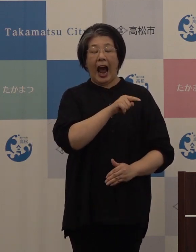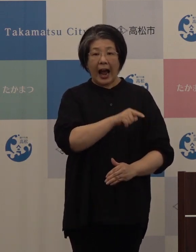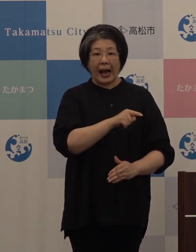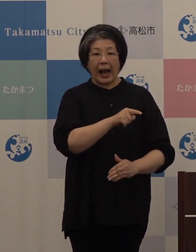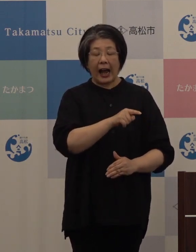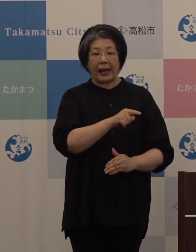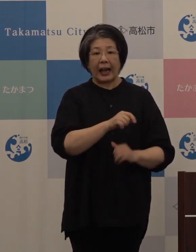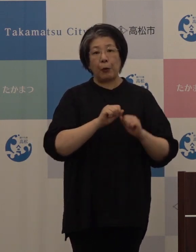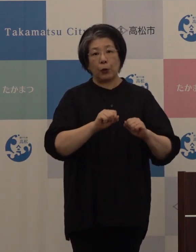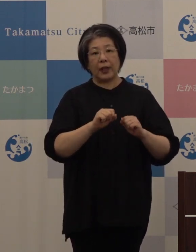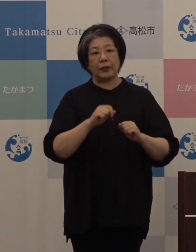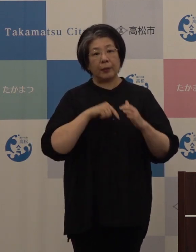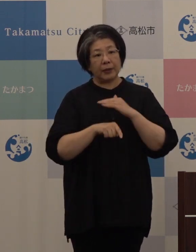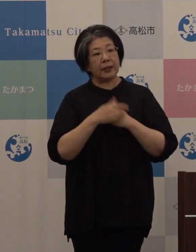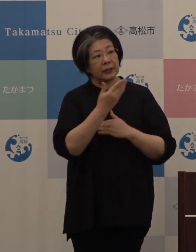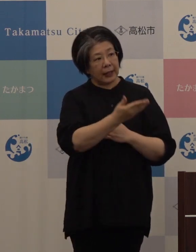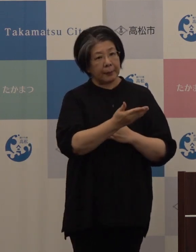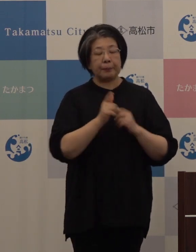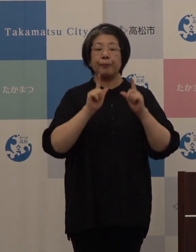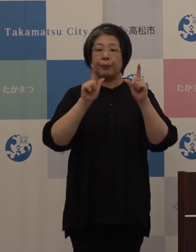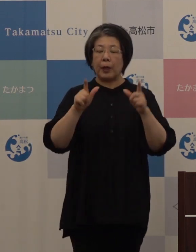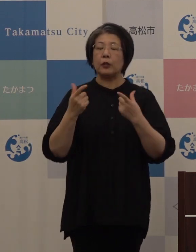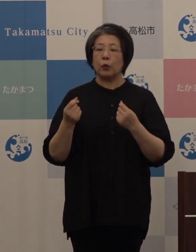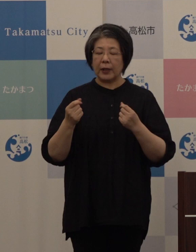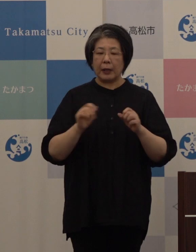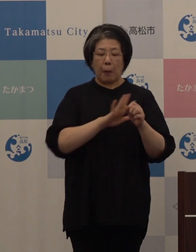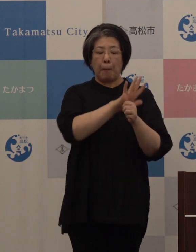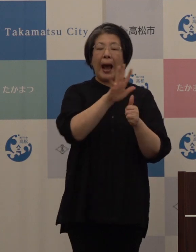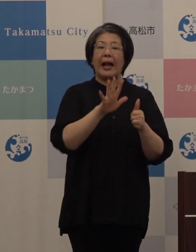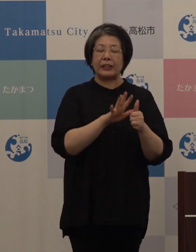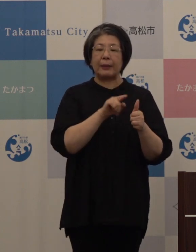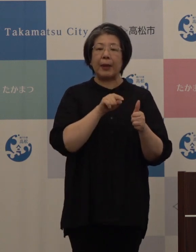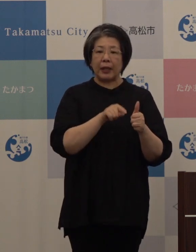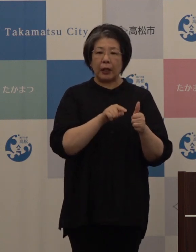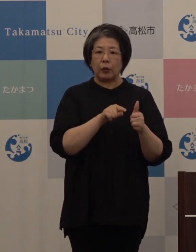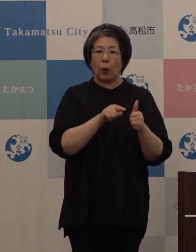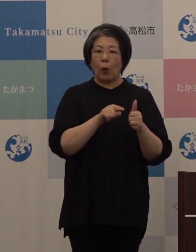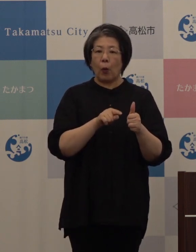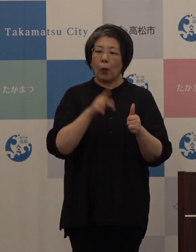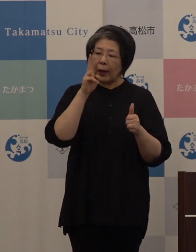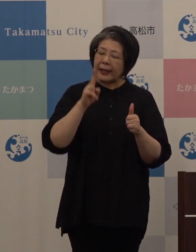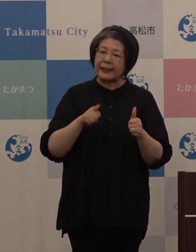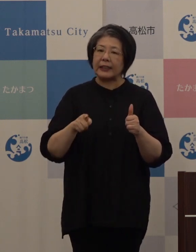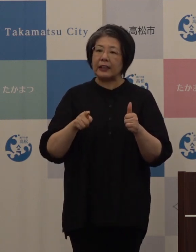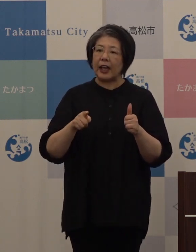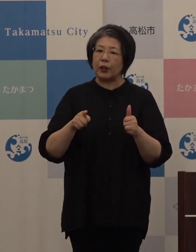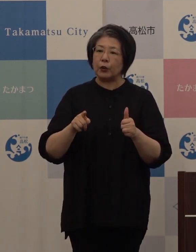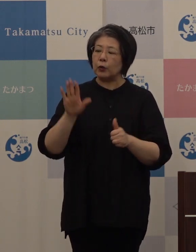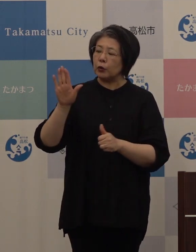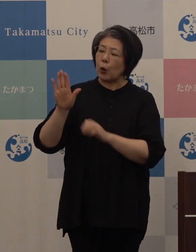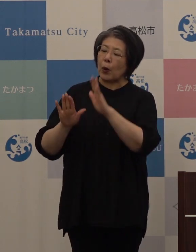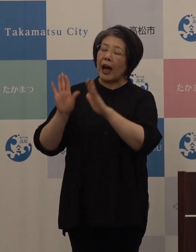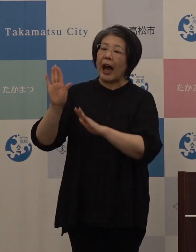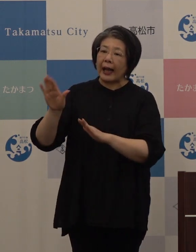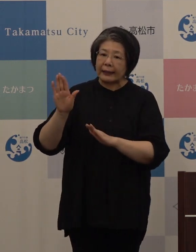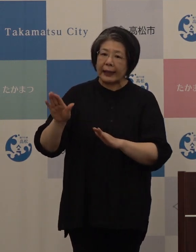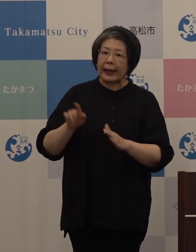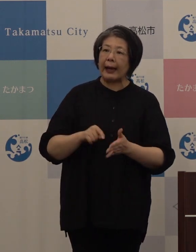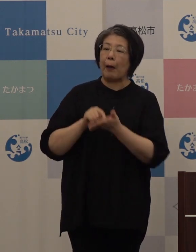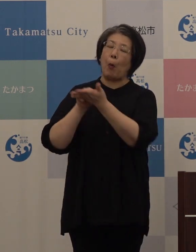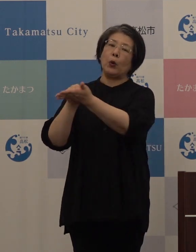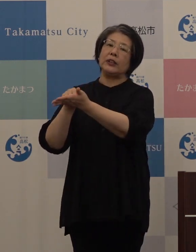から、ハラスメントと思われる言動があったので申し出を行ったということでございます。 ありがとうございます。